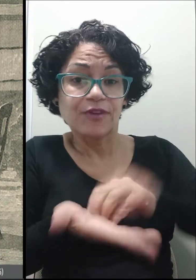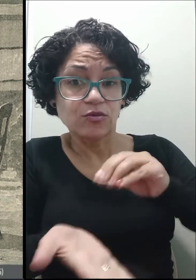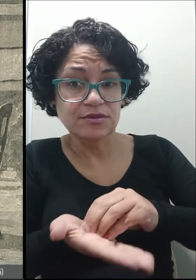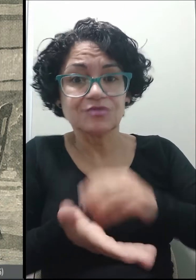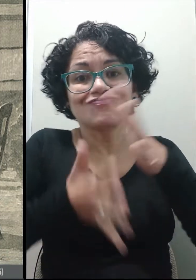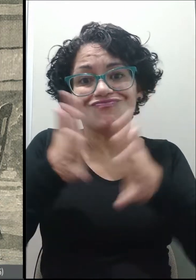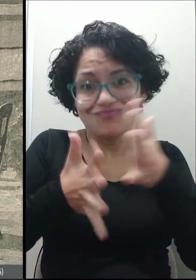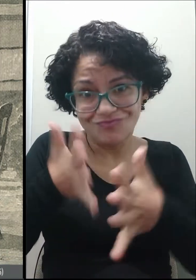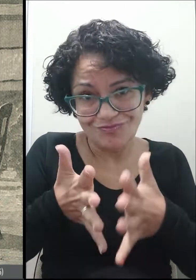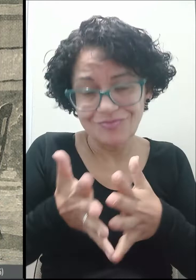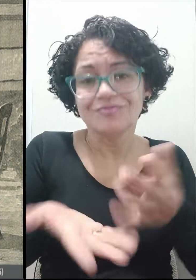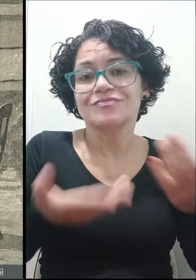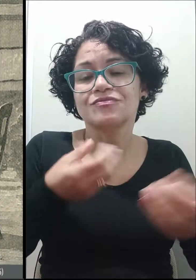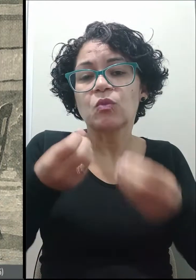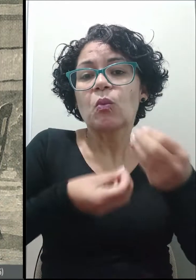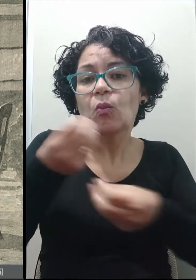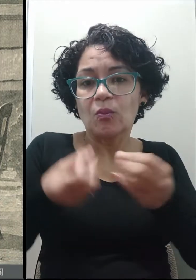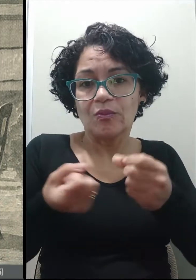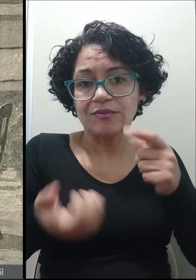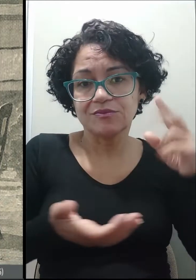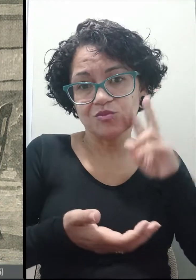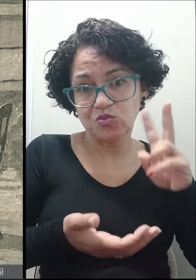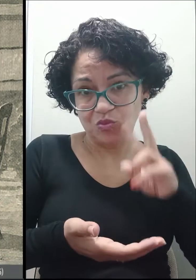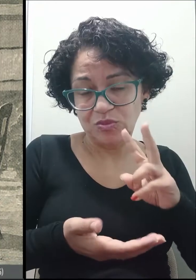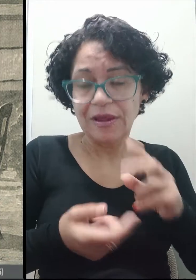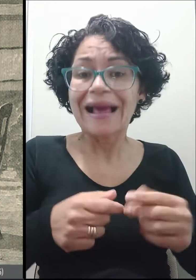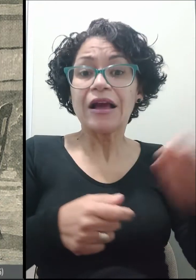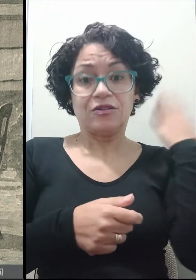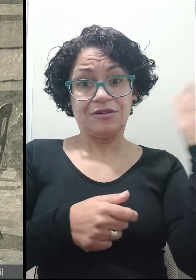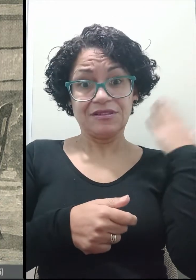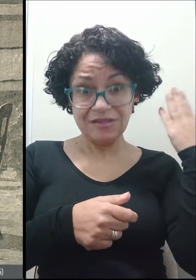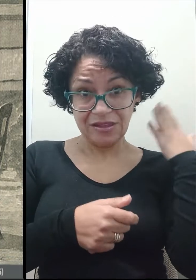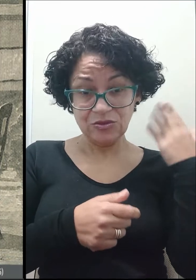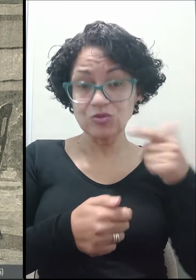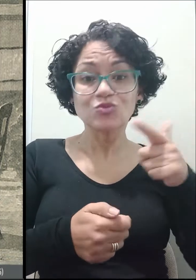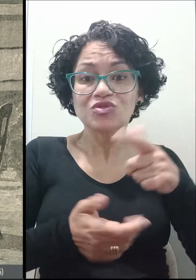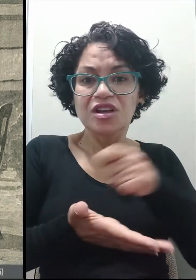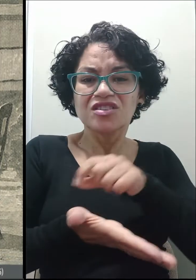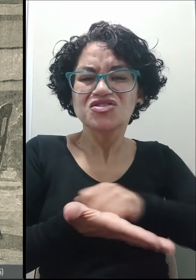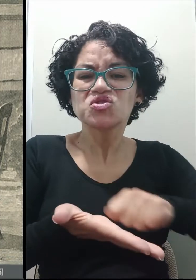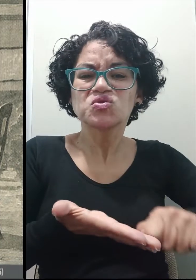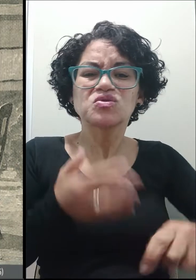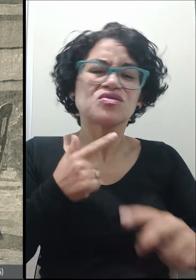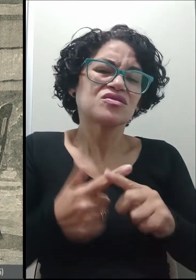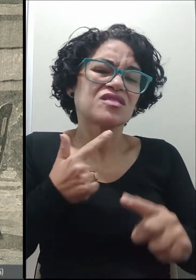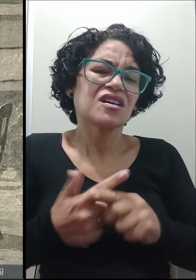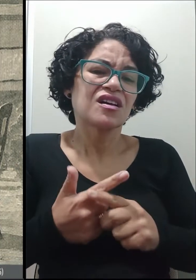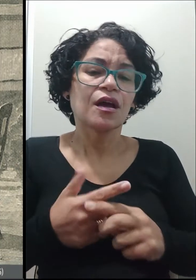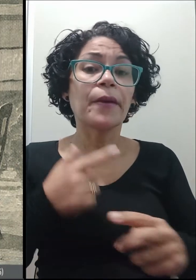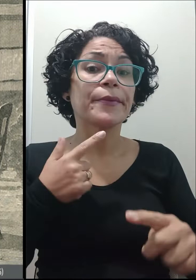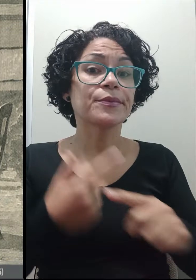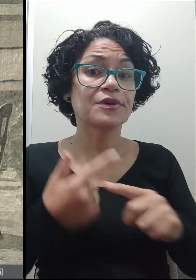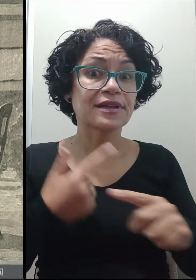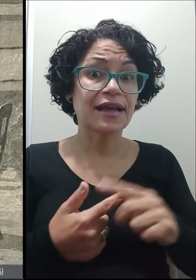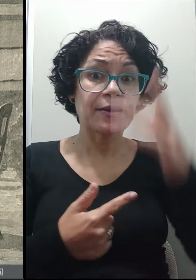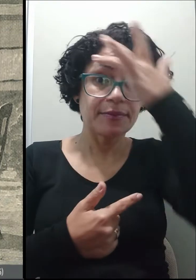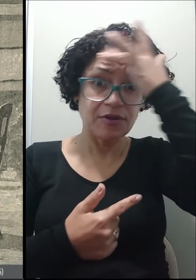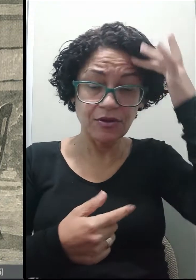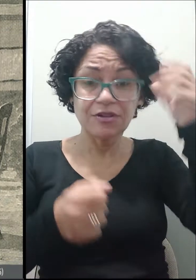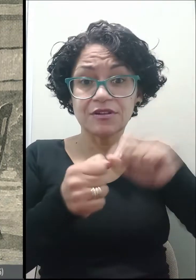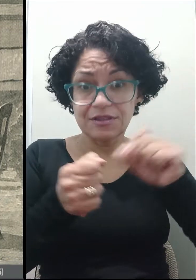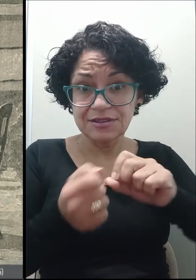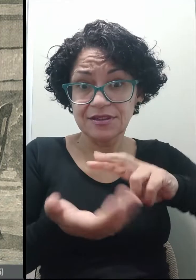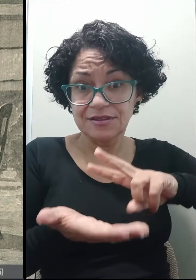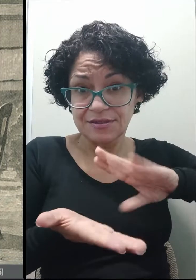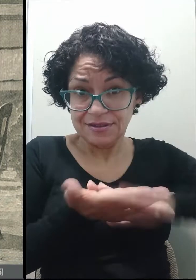compradores, mercadores ou na mediação de um negócio. A ausência de registros da história do